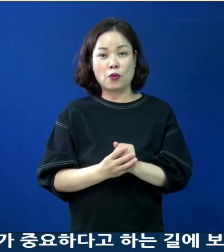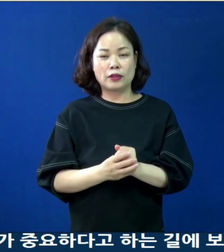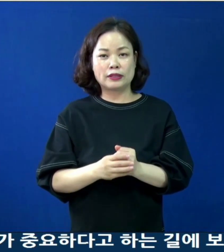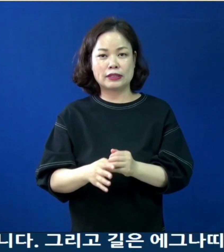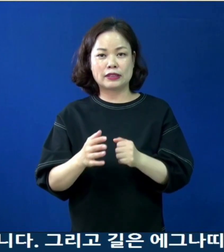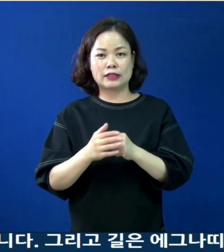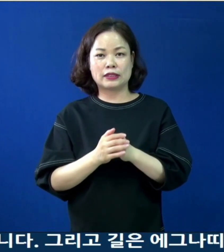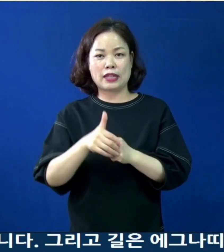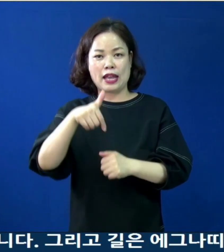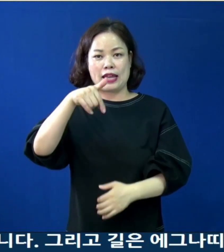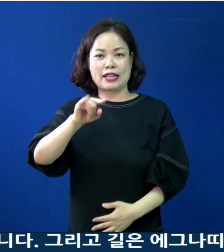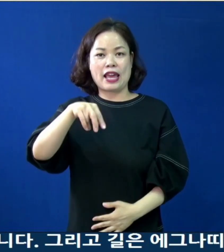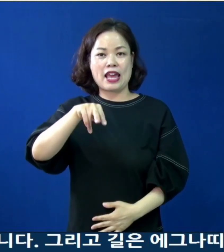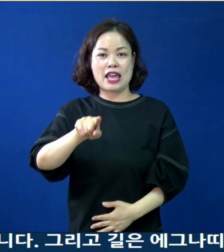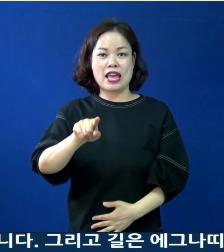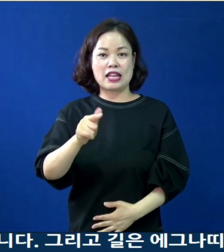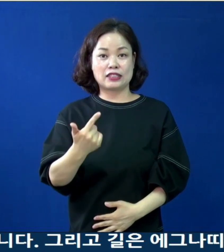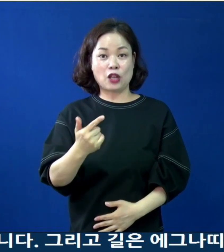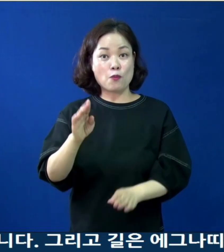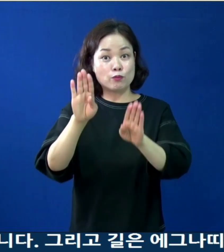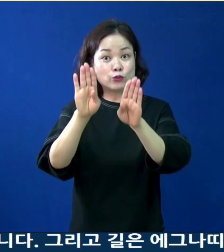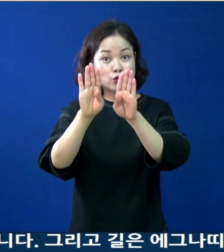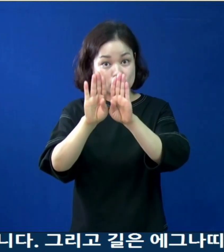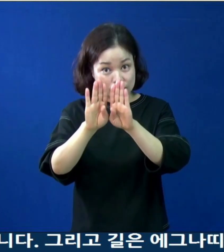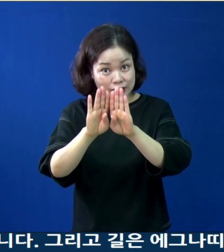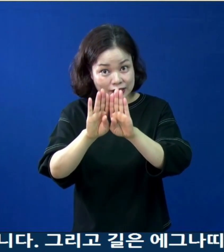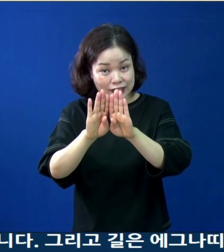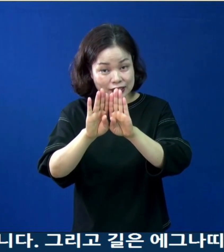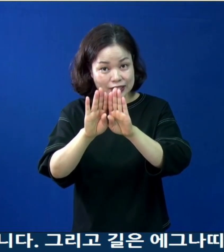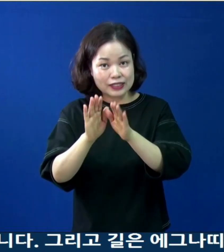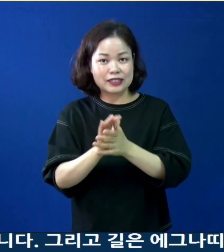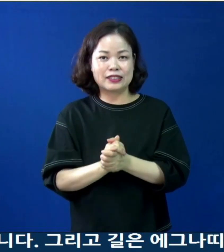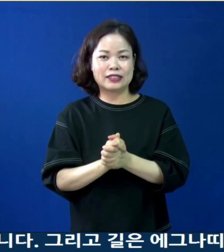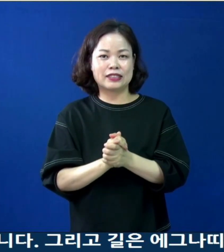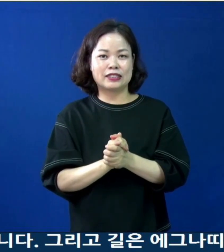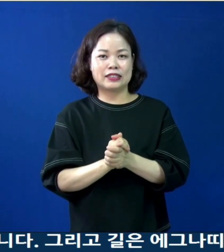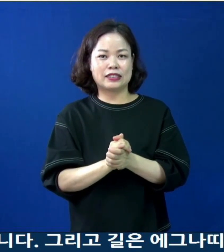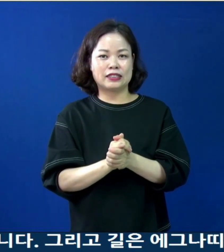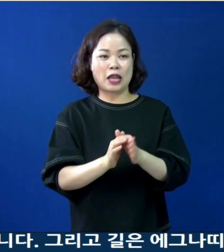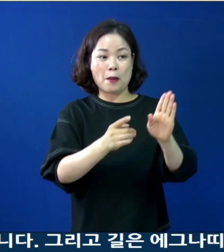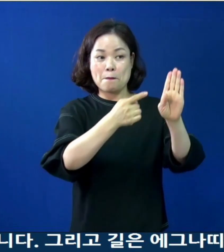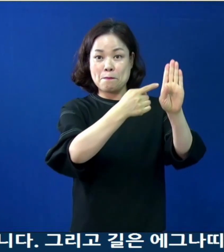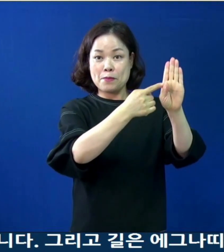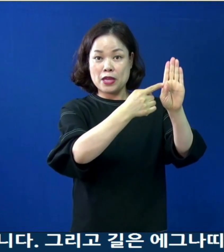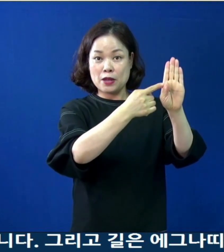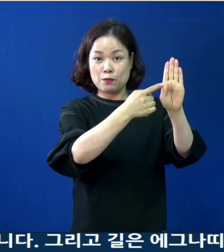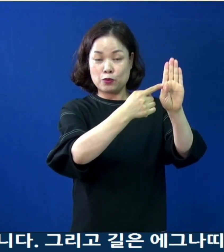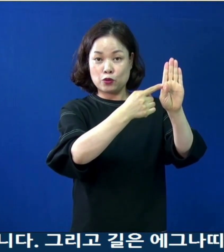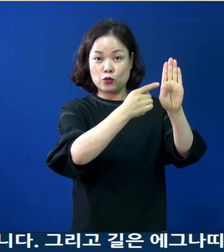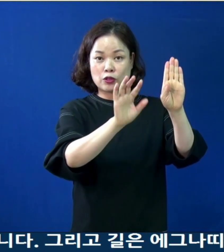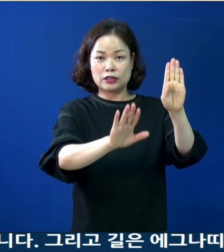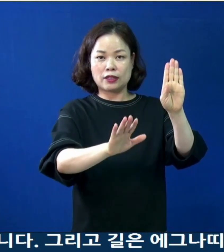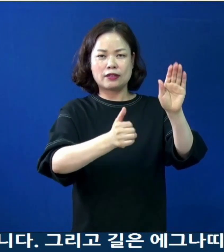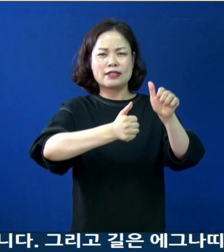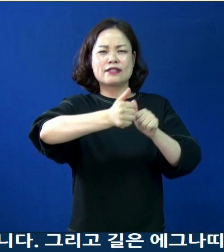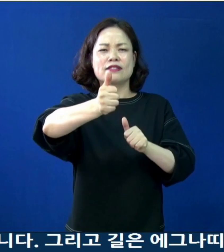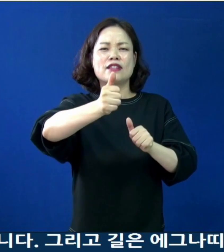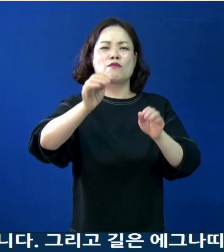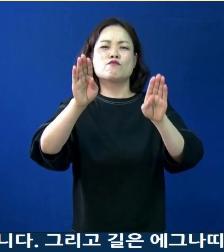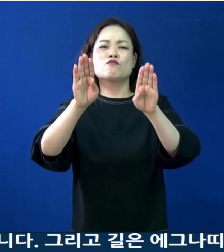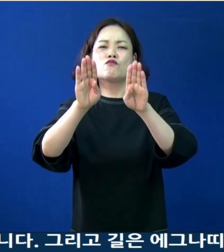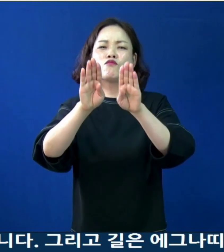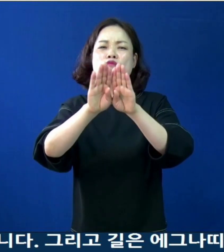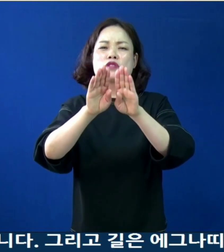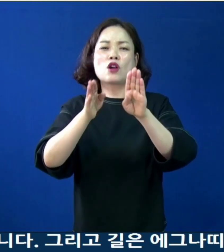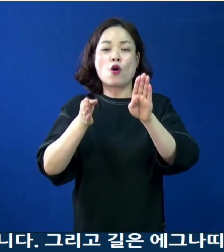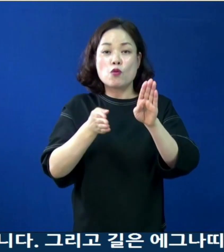개선문이라고 있죠. 개선문. 이건 이제 그 빌립보 지역의 그 로마 황제가 승리하고 만든 문인데 저